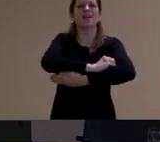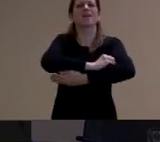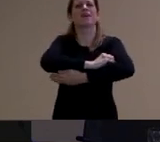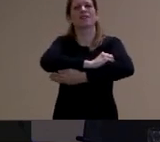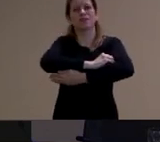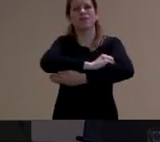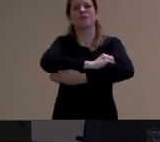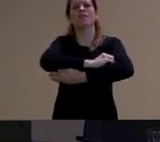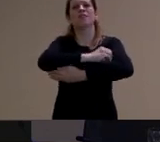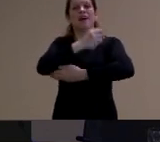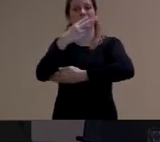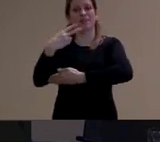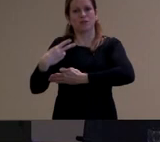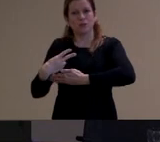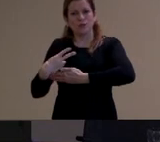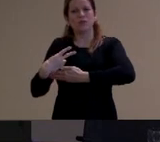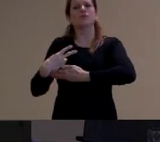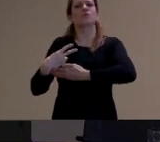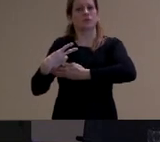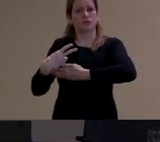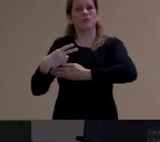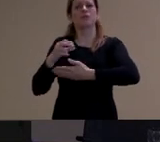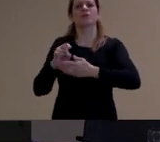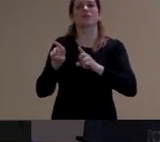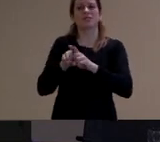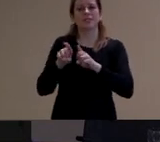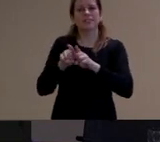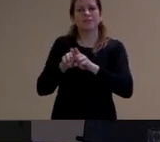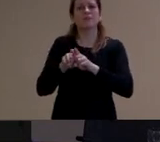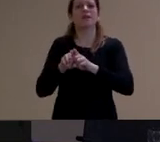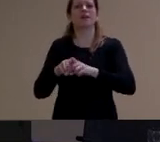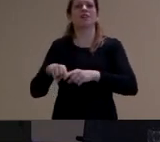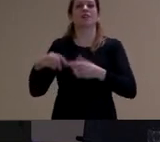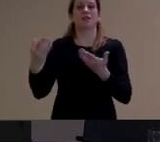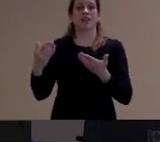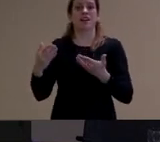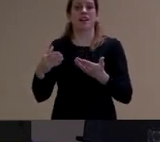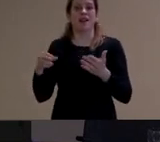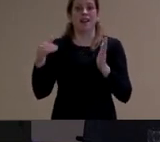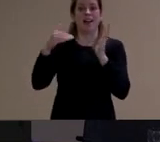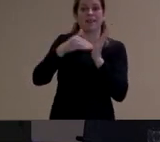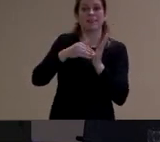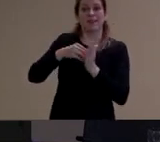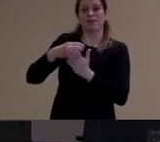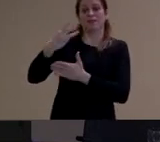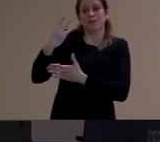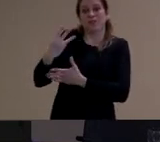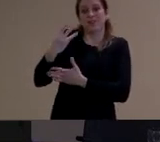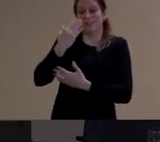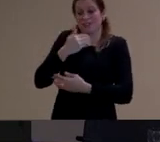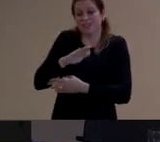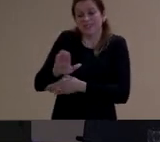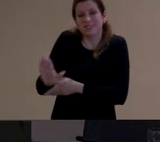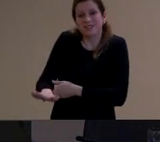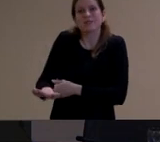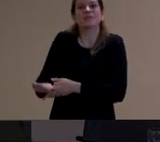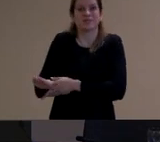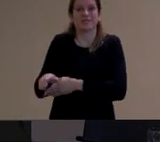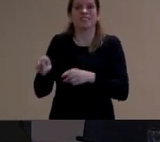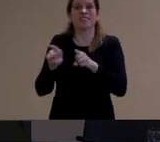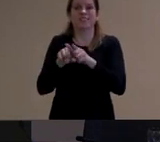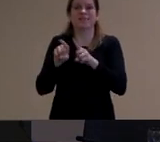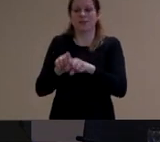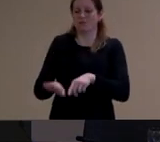a 18 meses crianças bem pequenas 19 meses a 3 anos e 11 meses e crianças pequenas